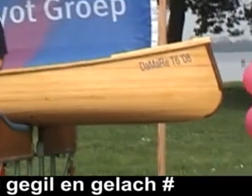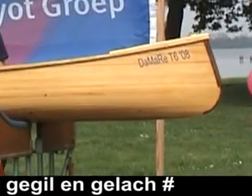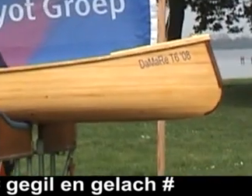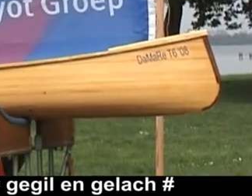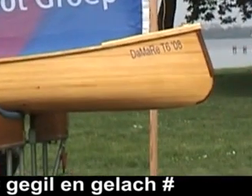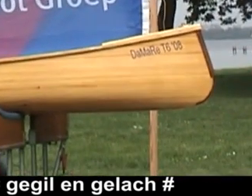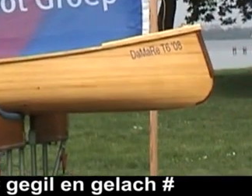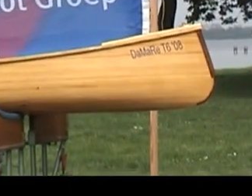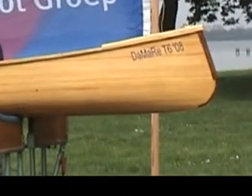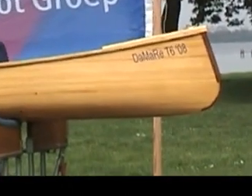Martin, ja. Emilio.